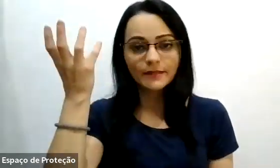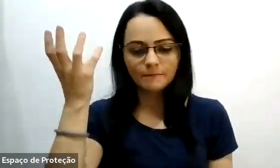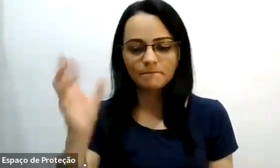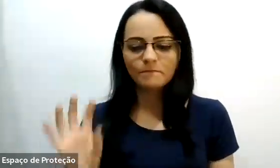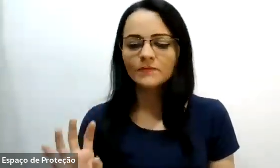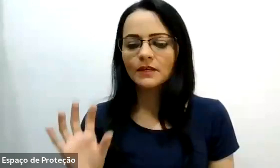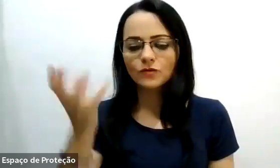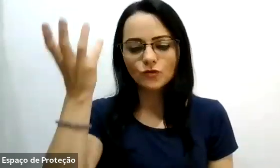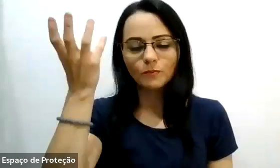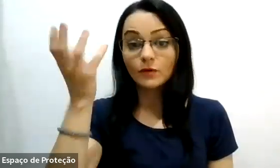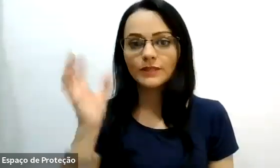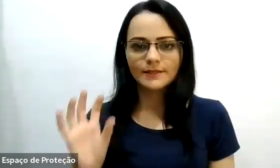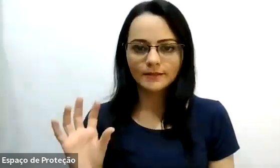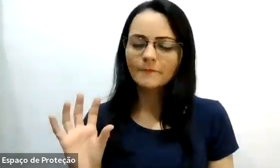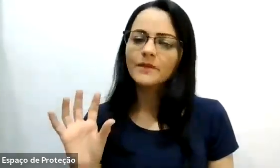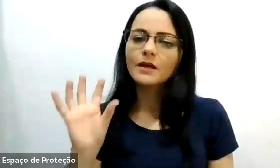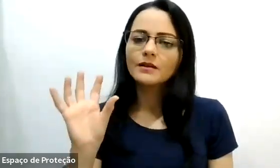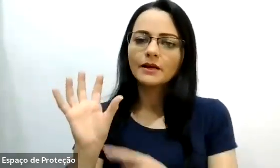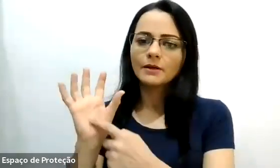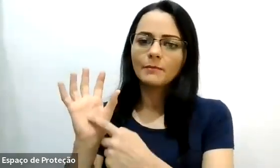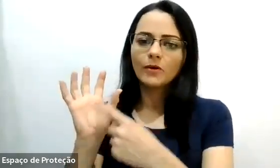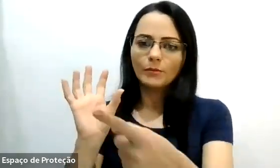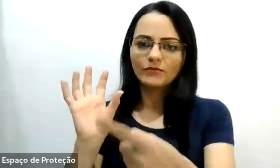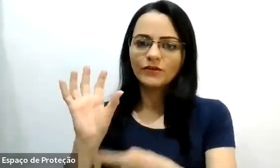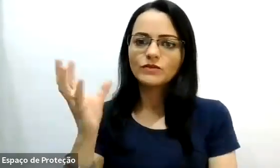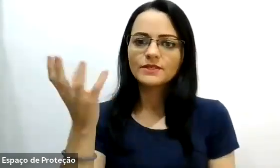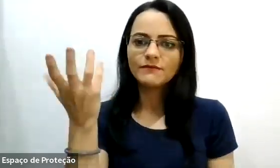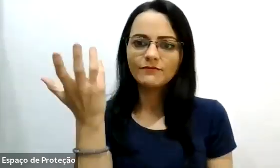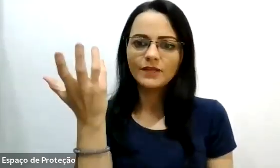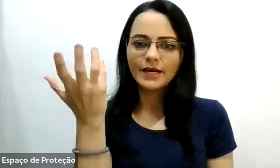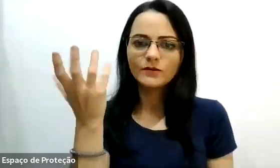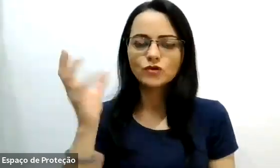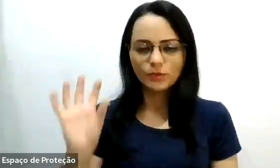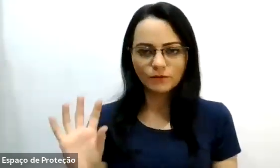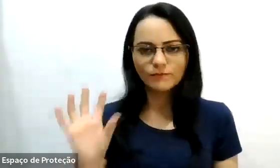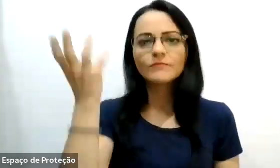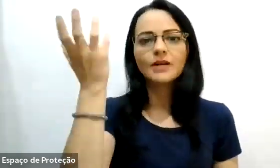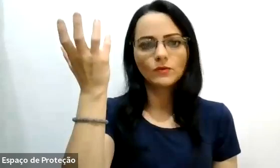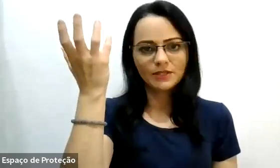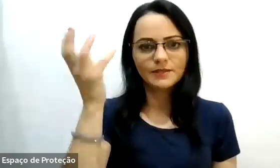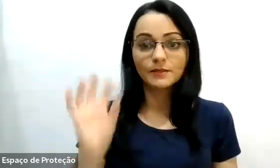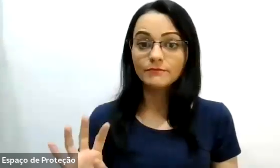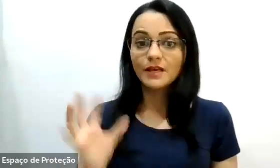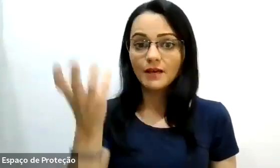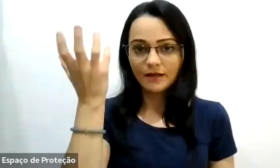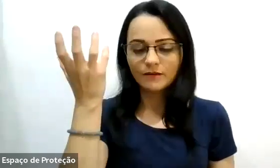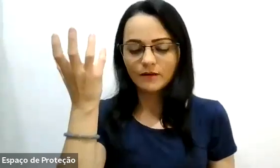Acontecer. Desculpa, acontecer, tá? Tá aqui a palma para frente, você vai virar e subir. Acontecer.